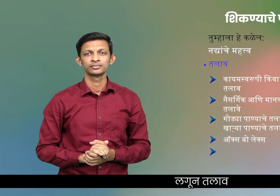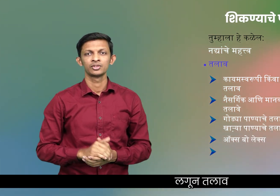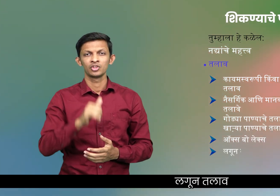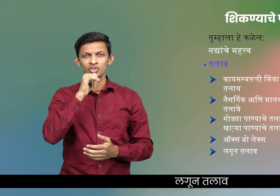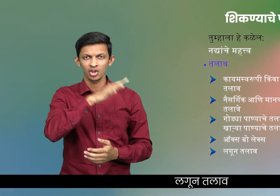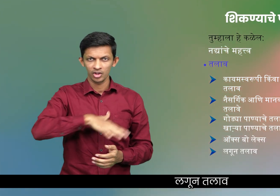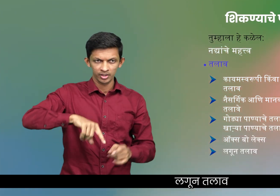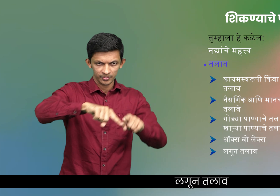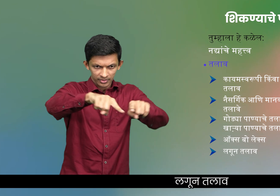लगून तलाव.